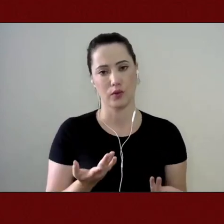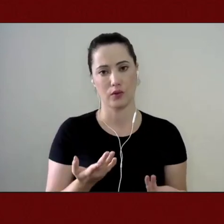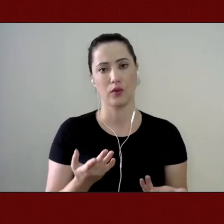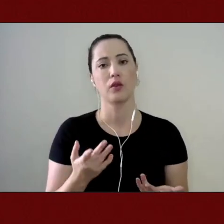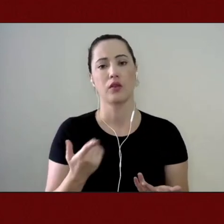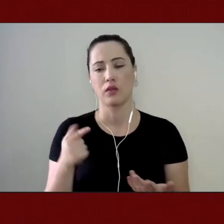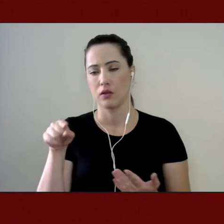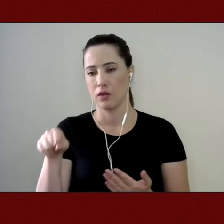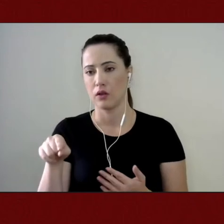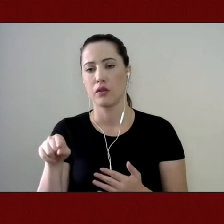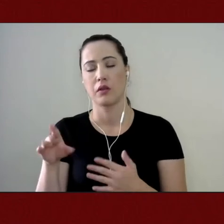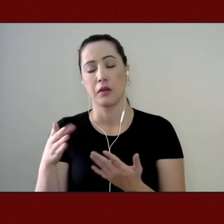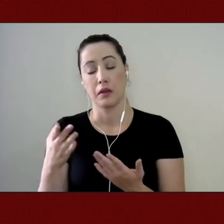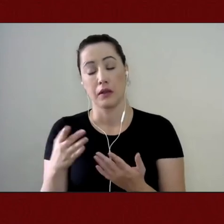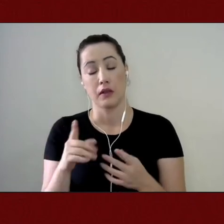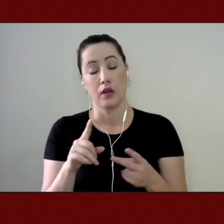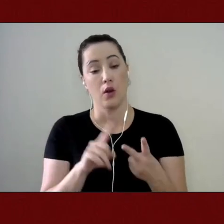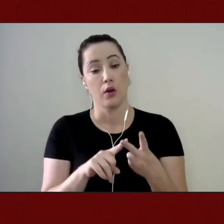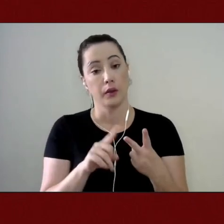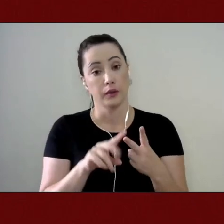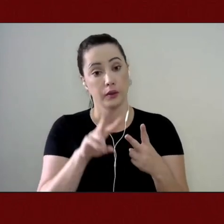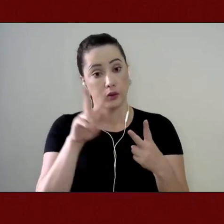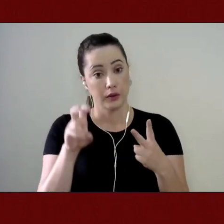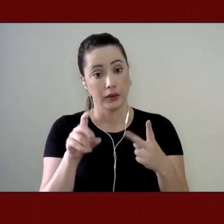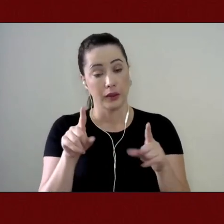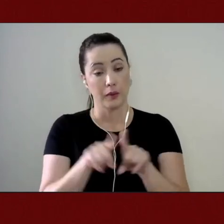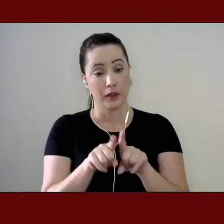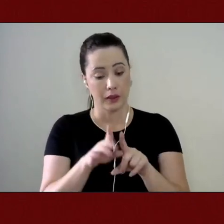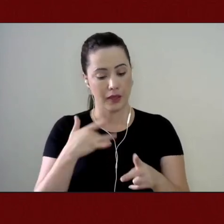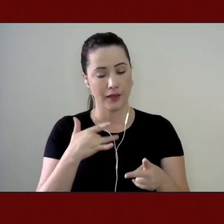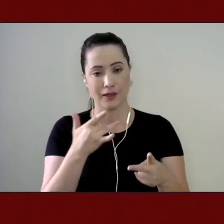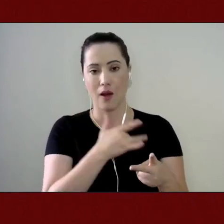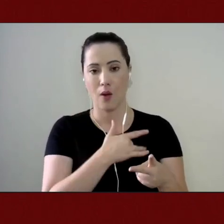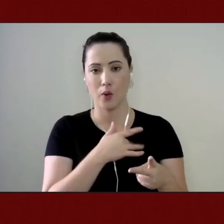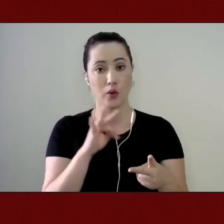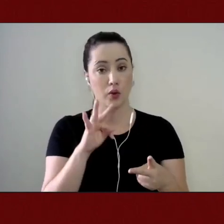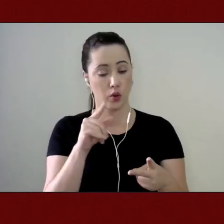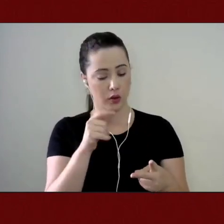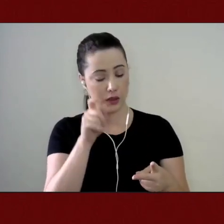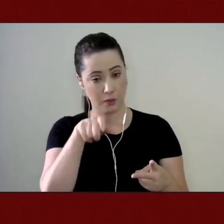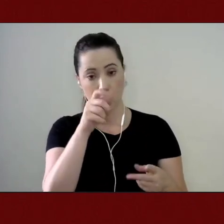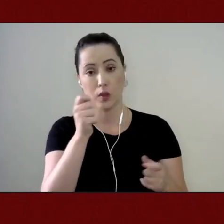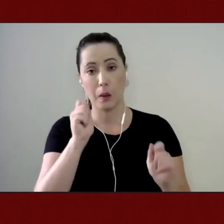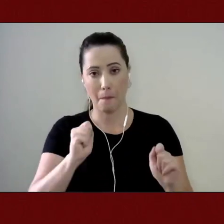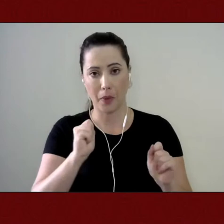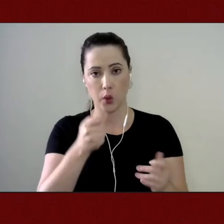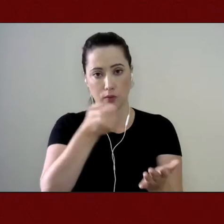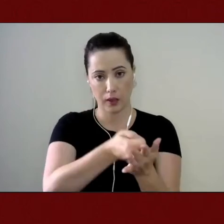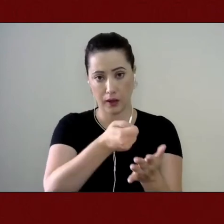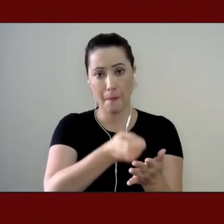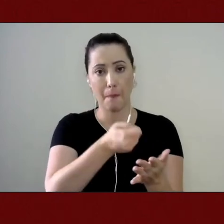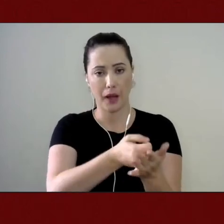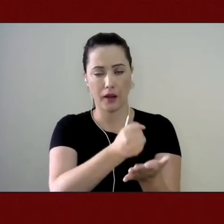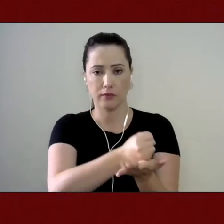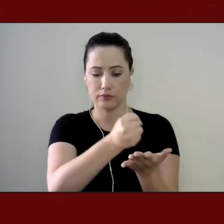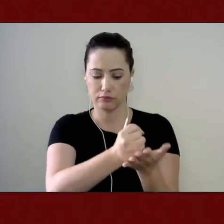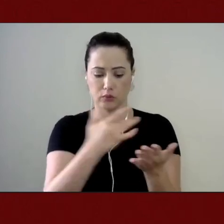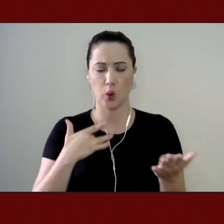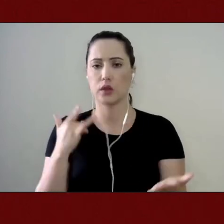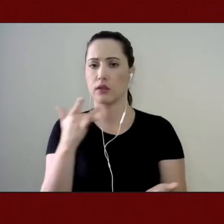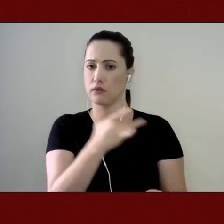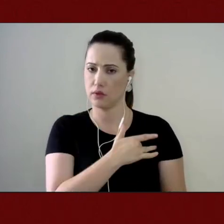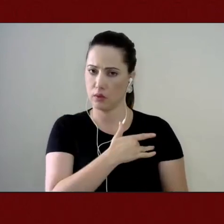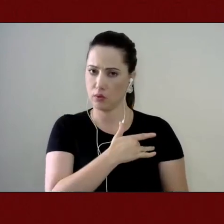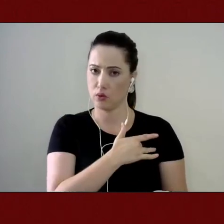a saúde, né? Todo mundo foi para a saúde suplementar, quem podia, né? Especialmente os trabalhadores